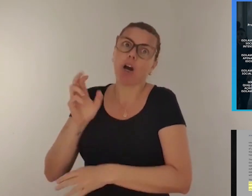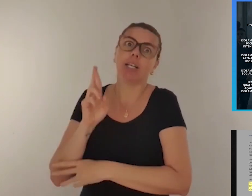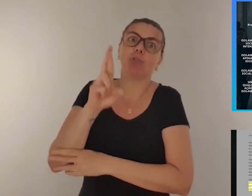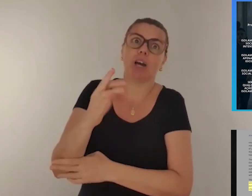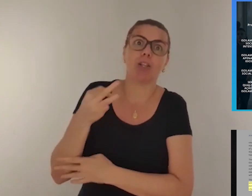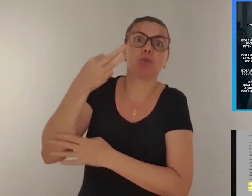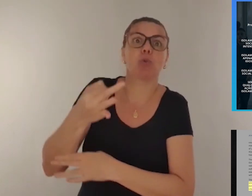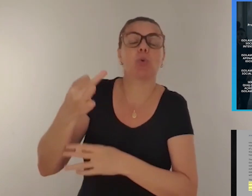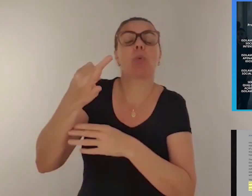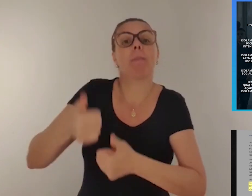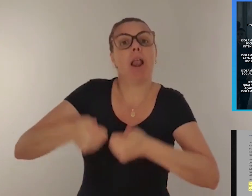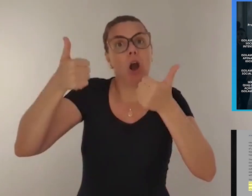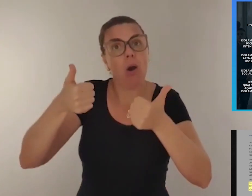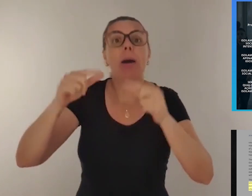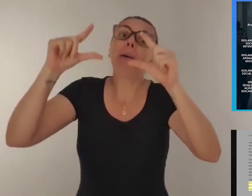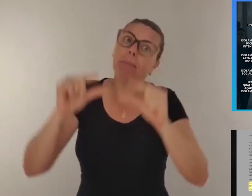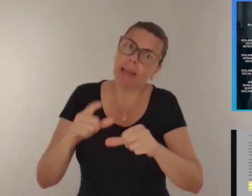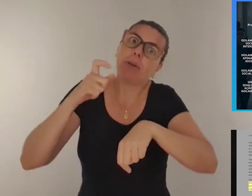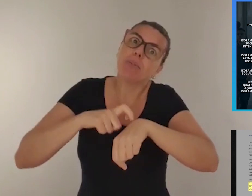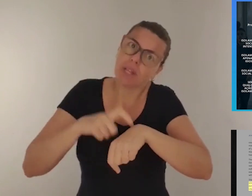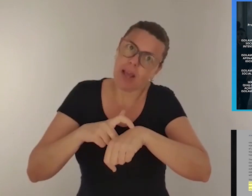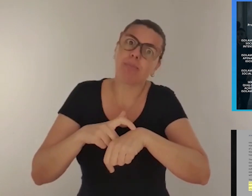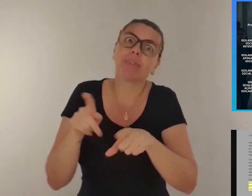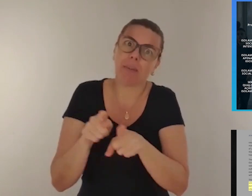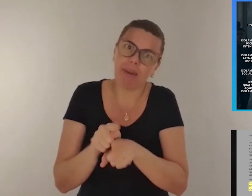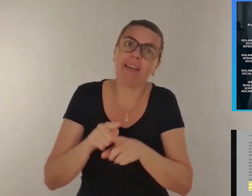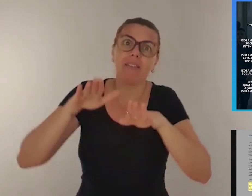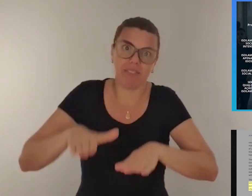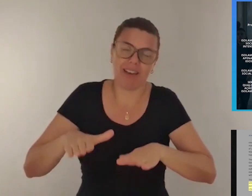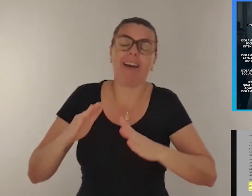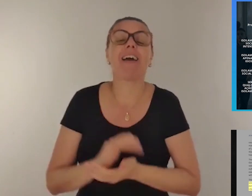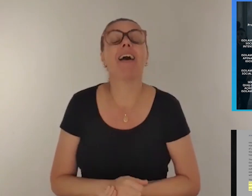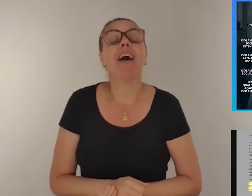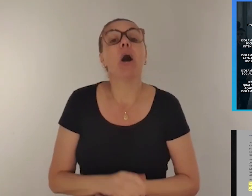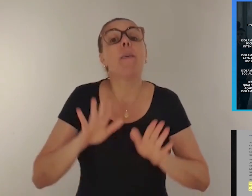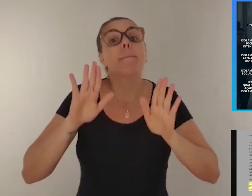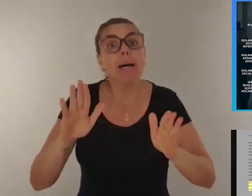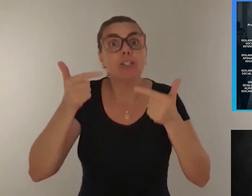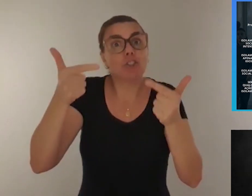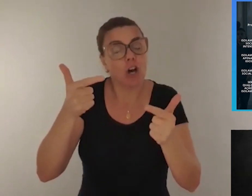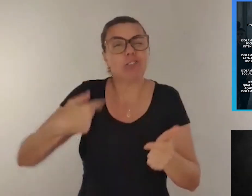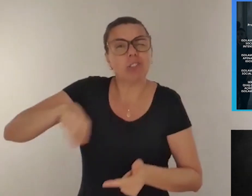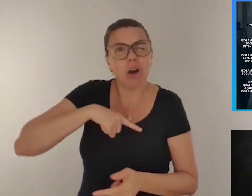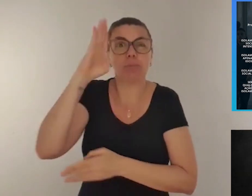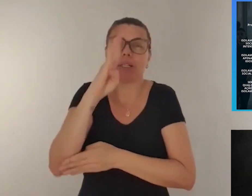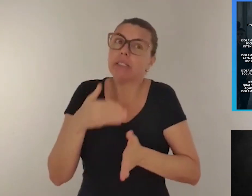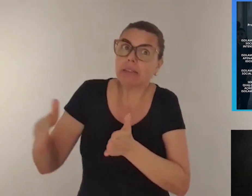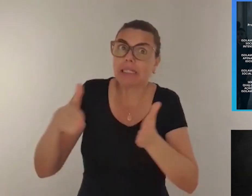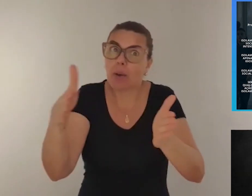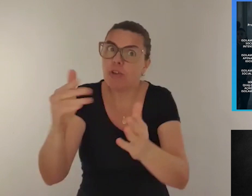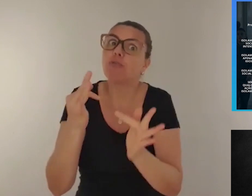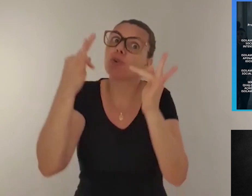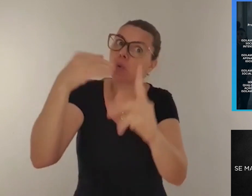aqui tendem por resultados melhores e por menos tempo mais cedo do que o esperado. Felizmente a gente está caminhando